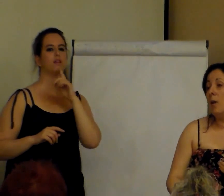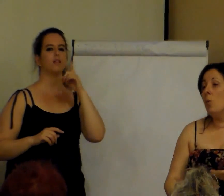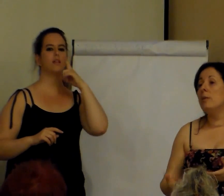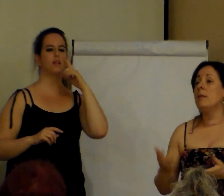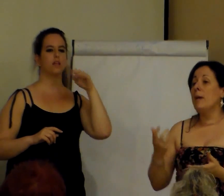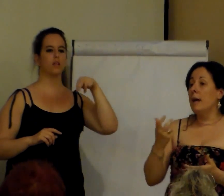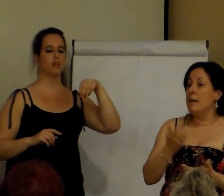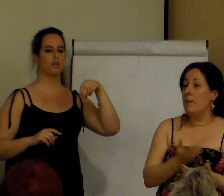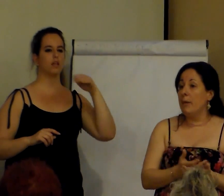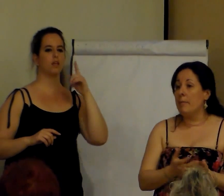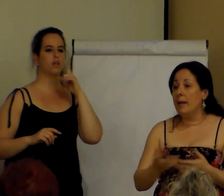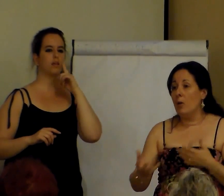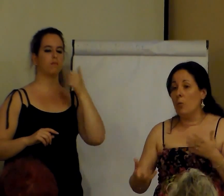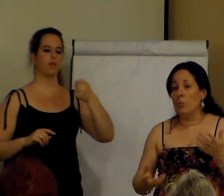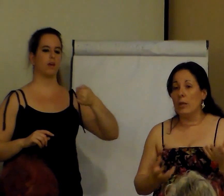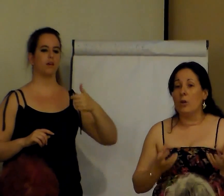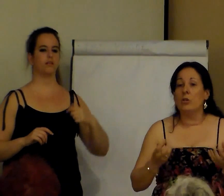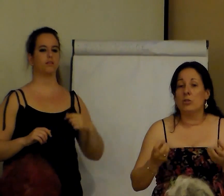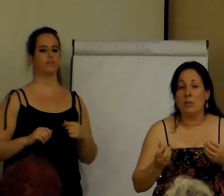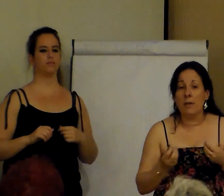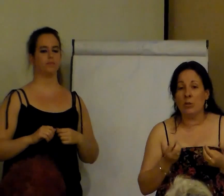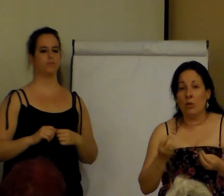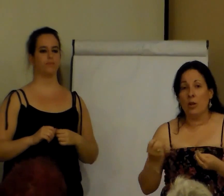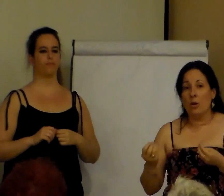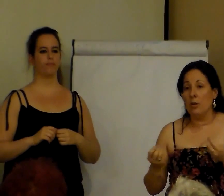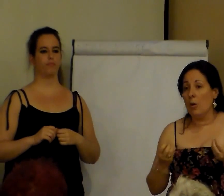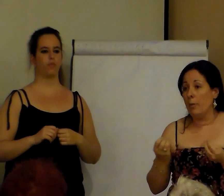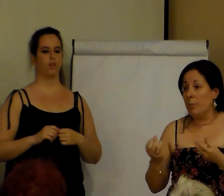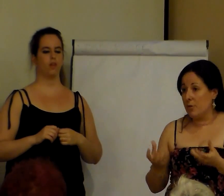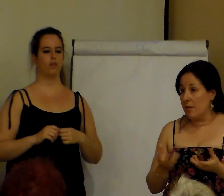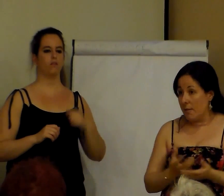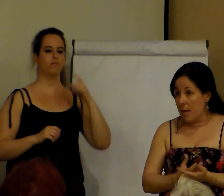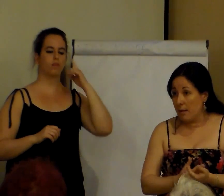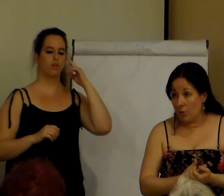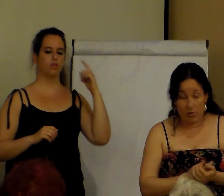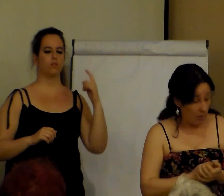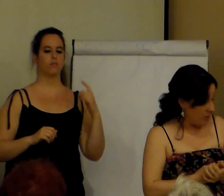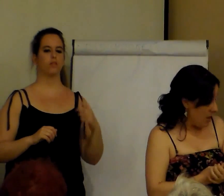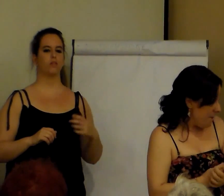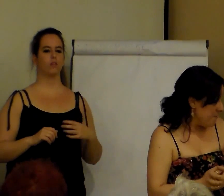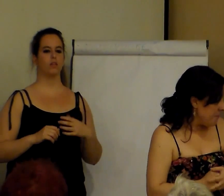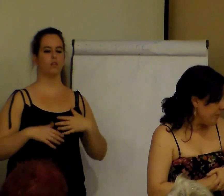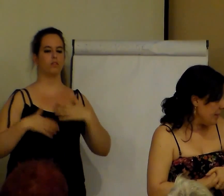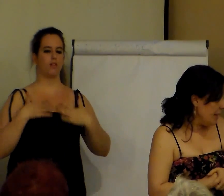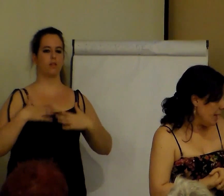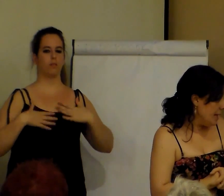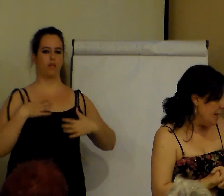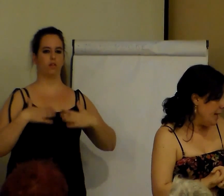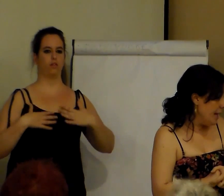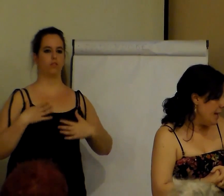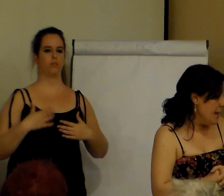al ambiente, la última y la primera un desconocimiento de los propios sentimientos,